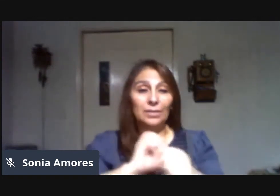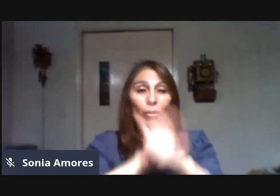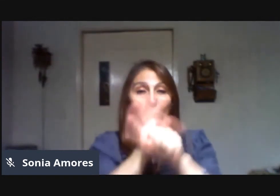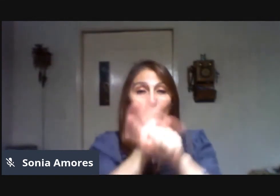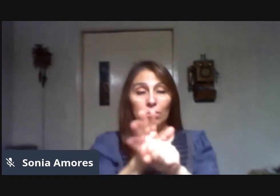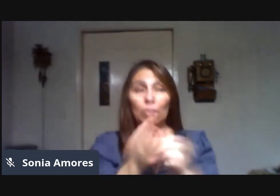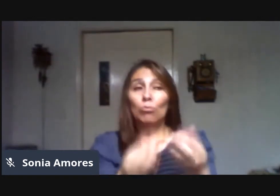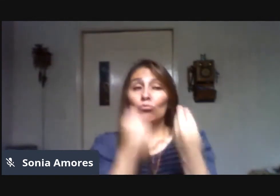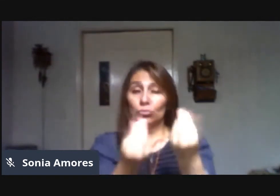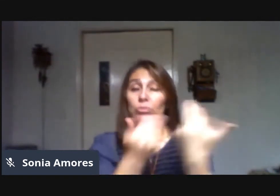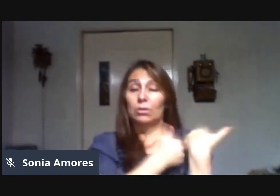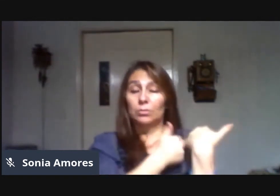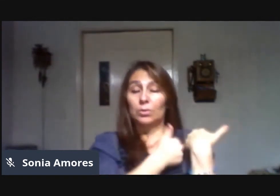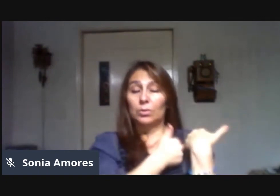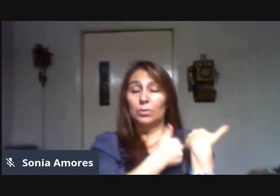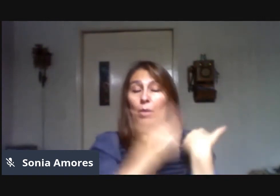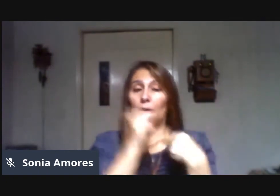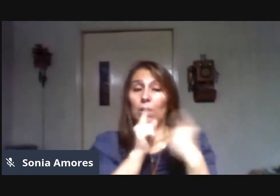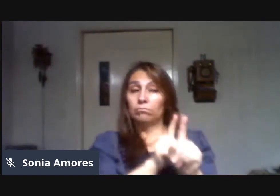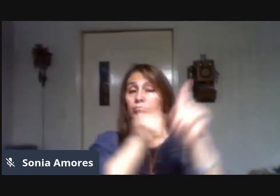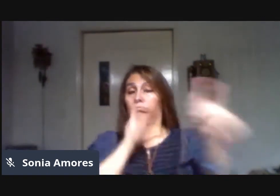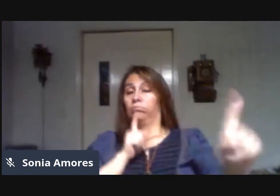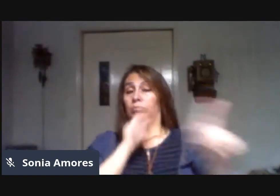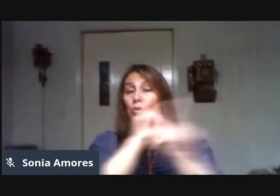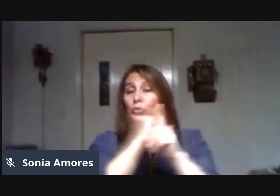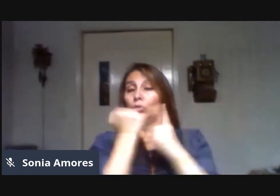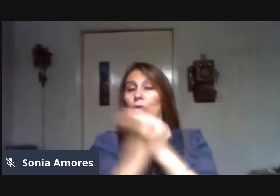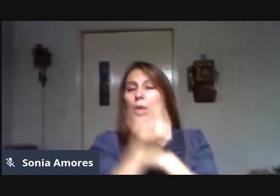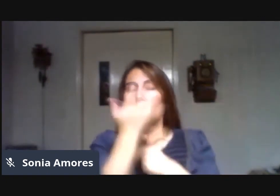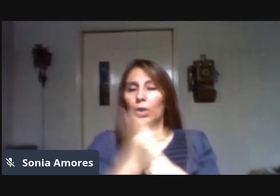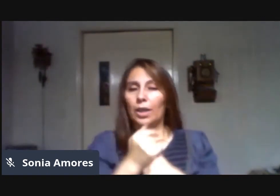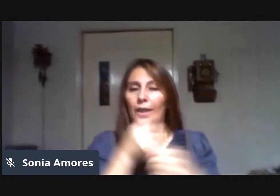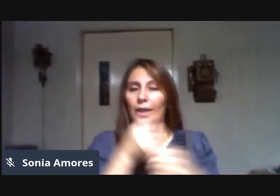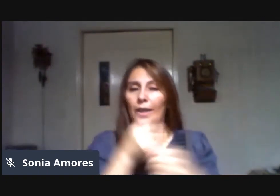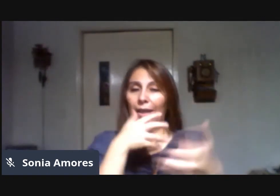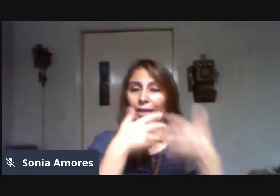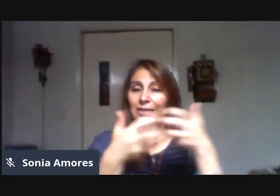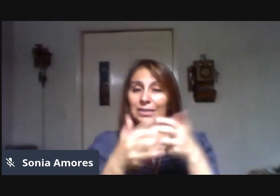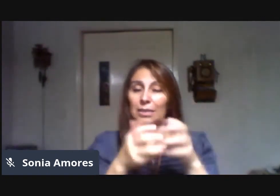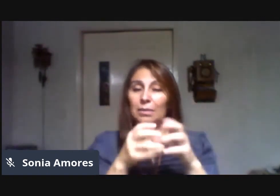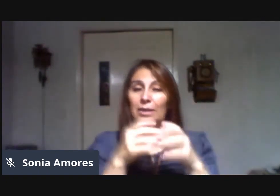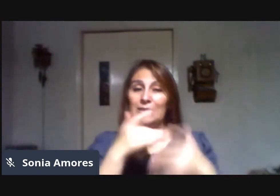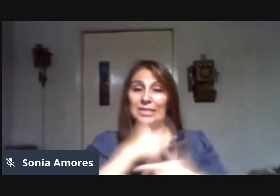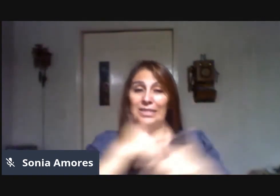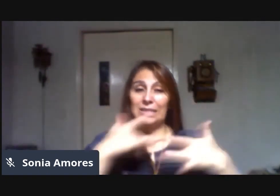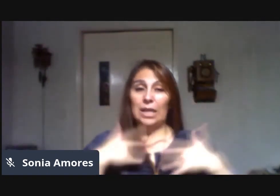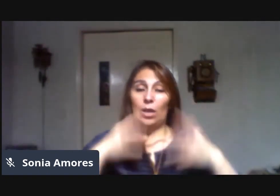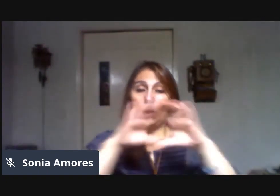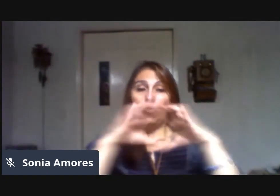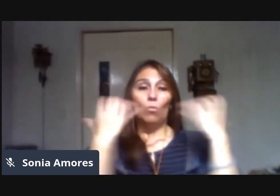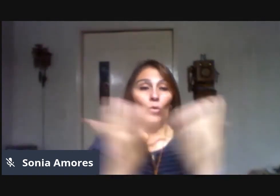porque el aislamiento social es por la incapacidad de un sistema de salud en el mundo de atender